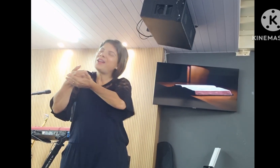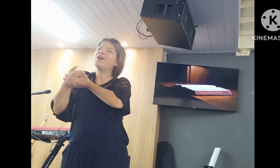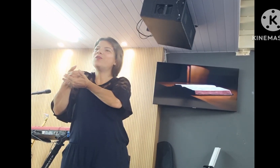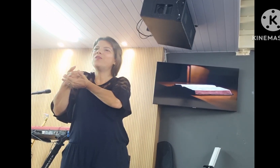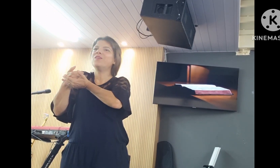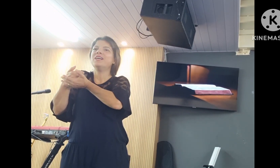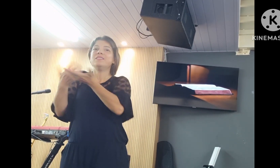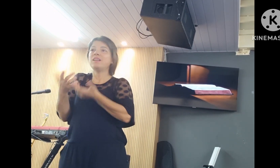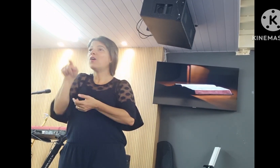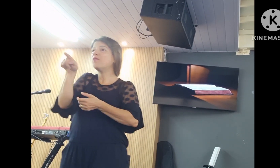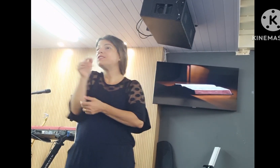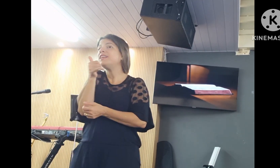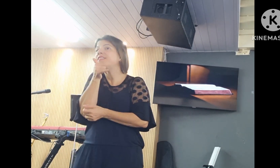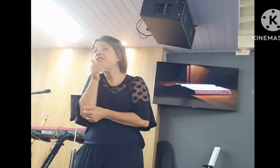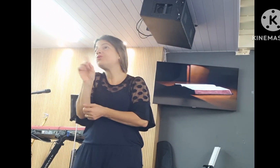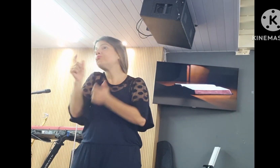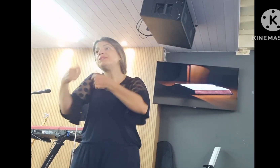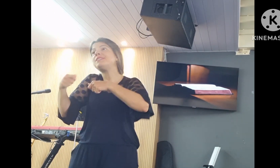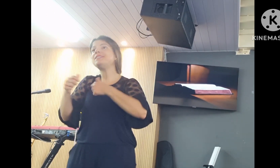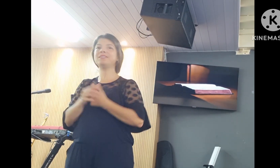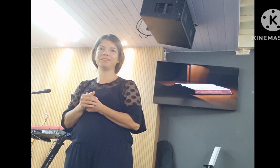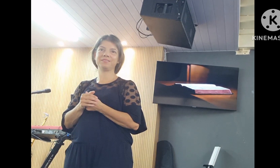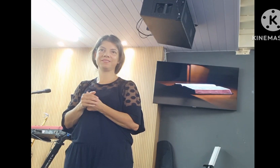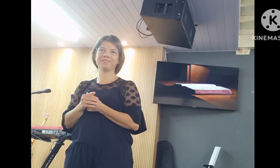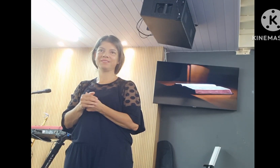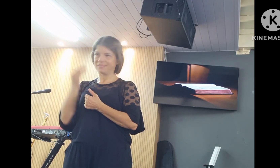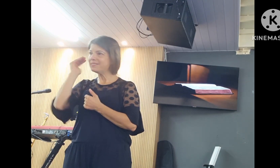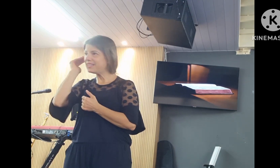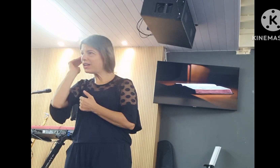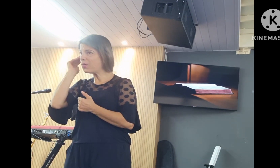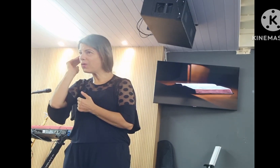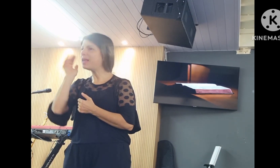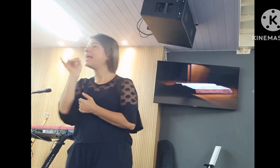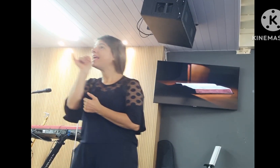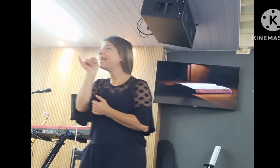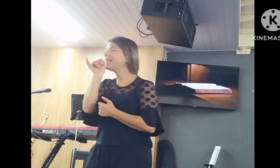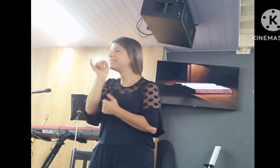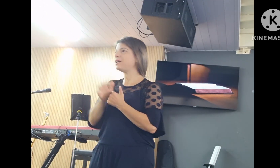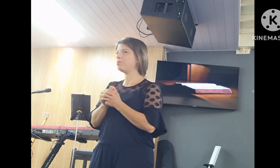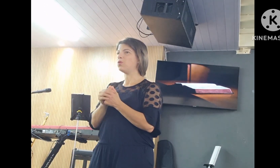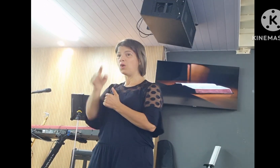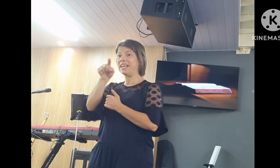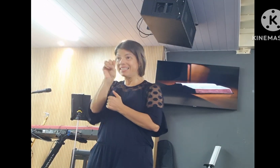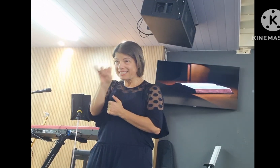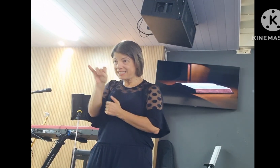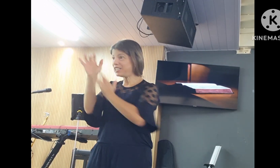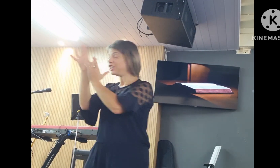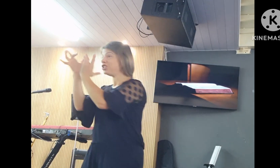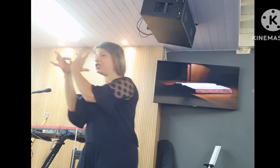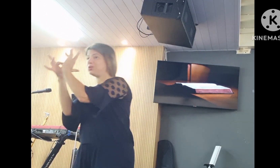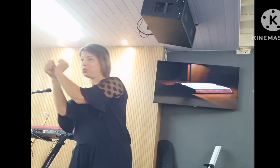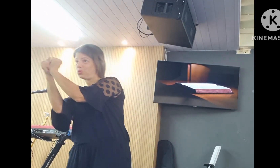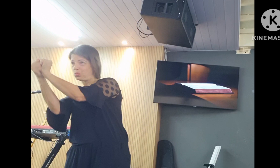você não quer entristecer a pessoa. Você não quer fazer aquilo contra ele,